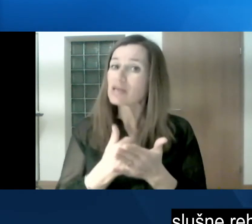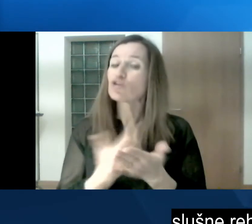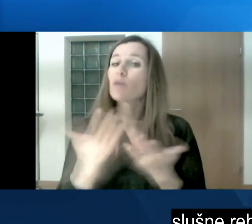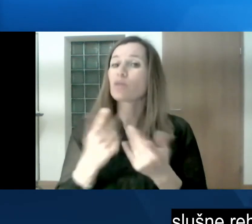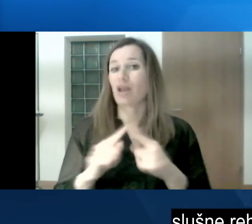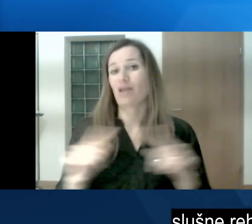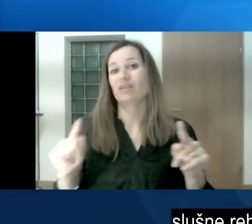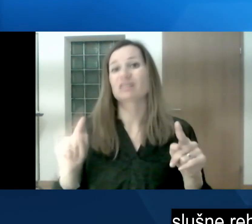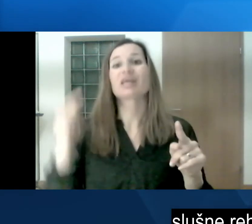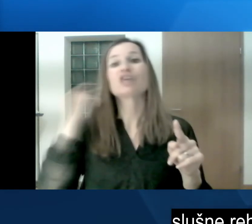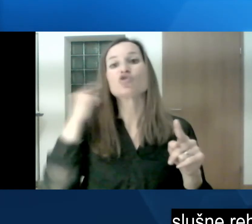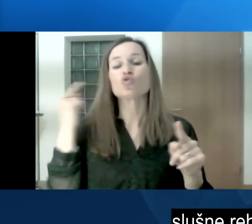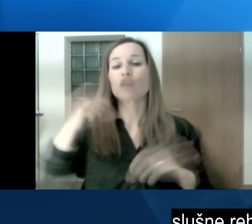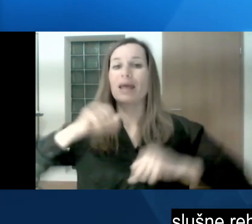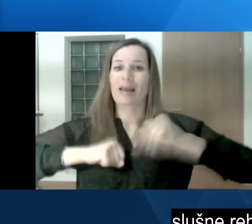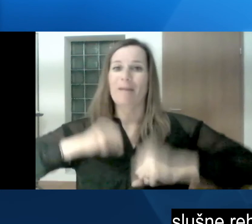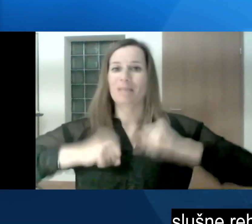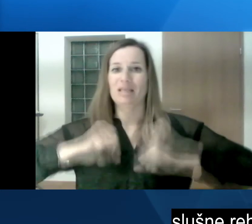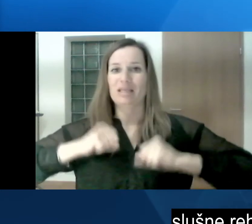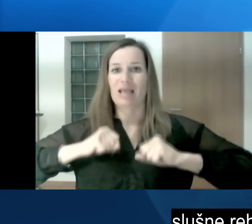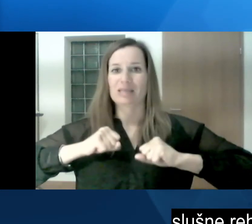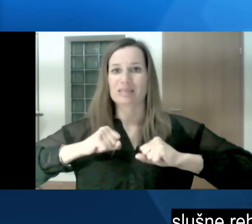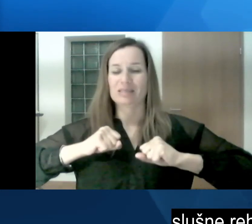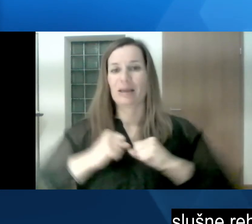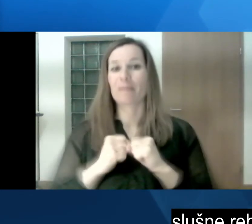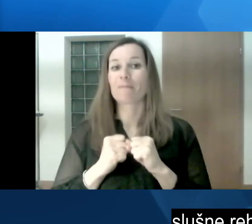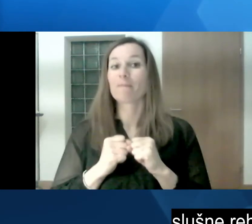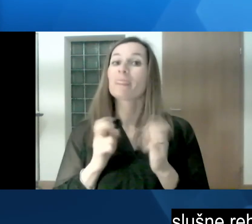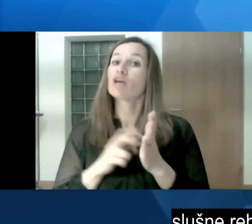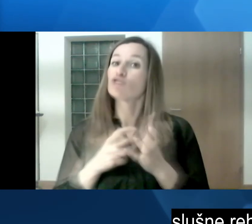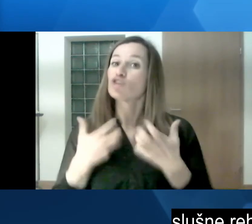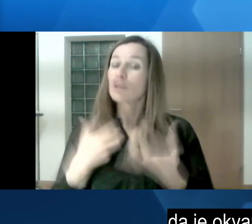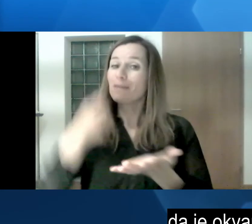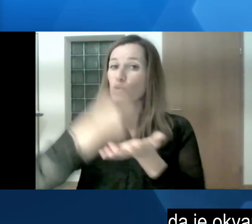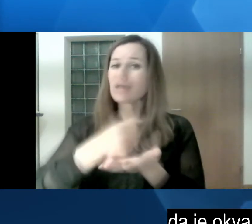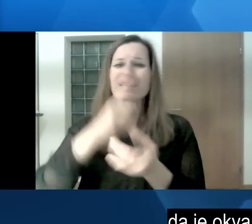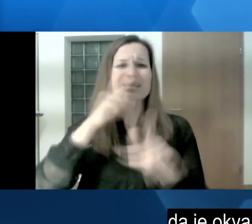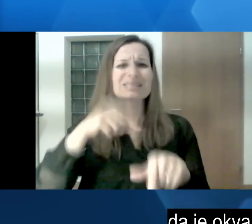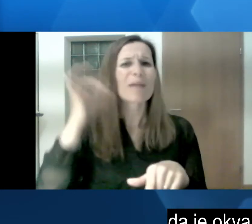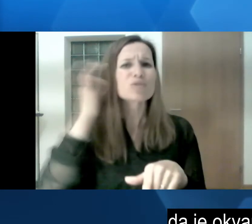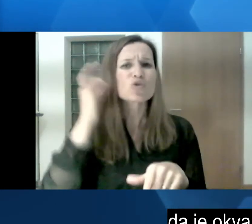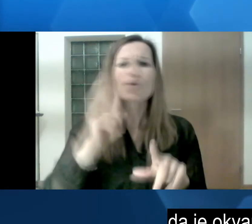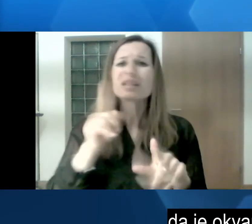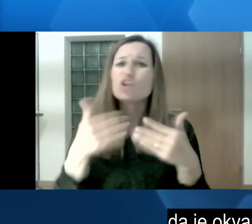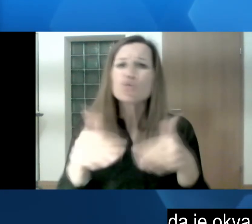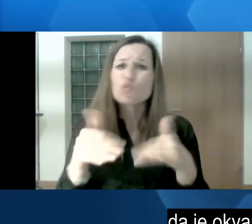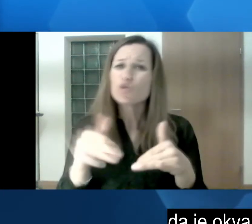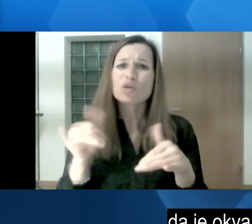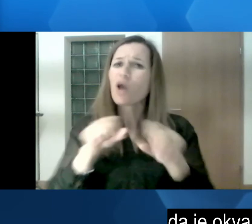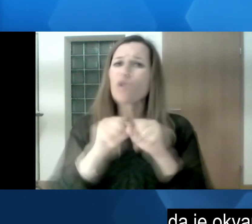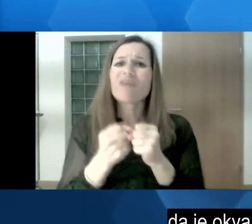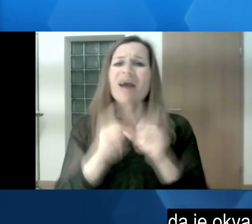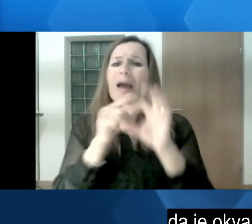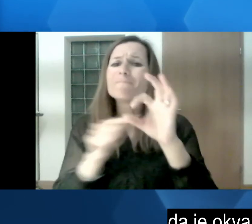slušne rehabilitacije. Kaj bi še poudarila? Slab sluh ni nujno, da je okvara polžka,